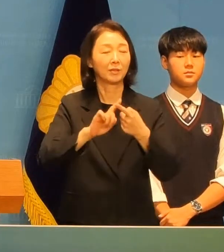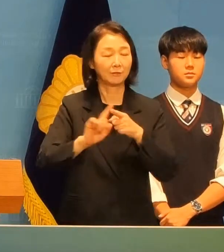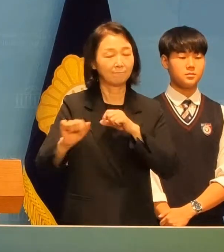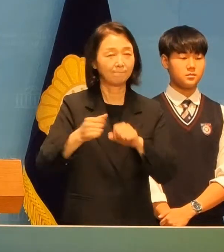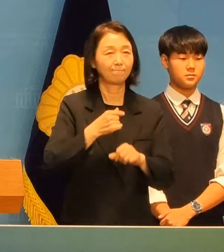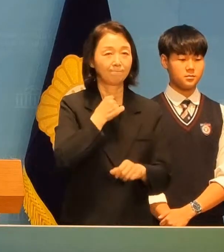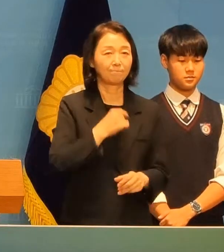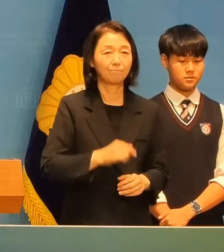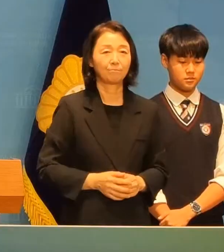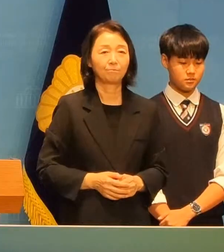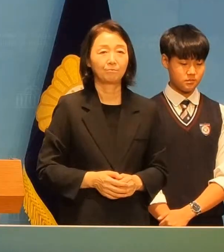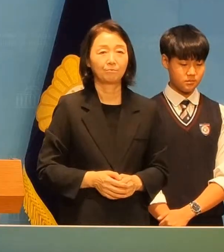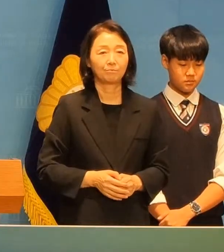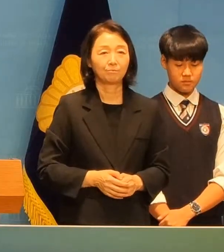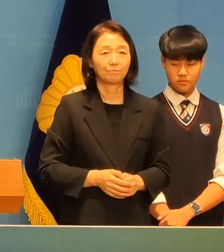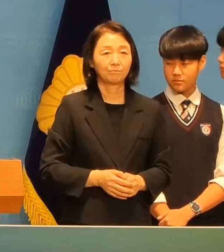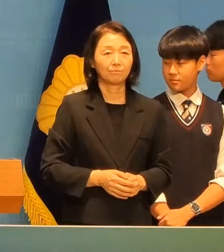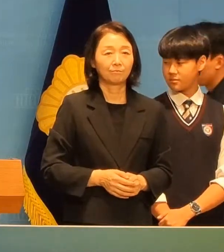펼쳐나가겠습니다.